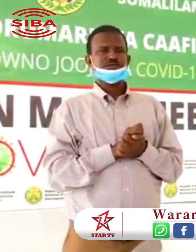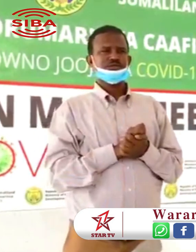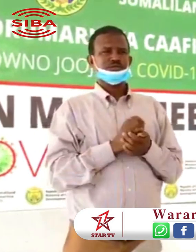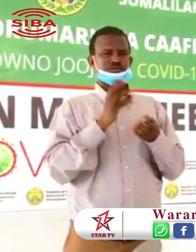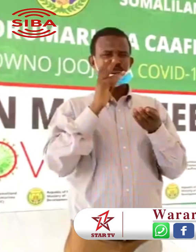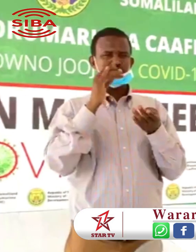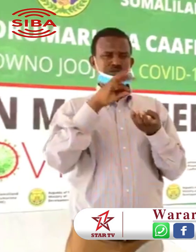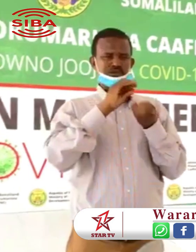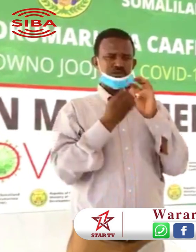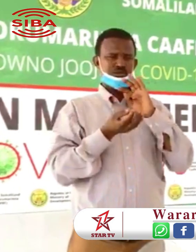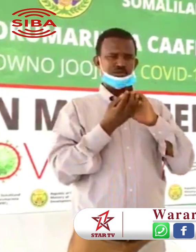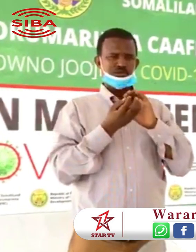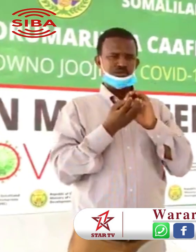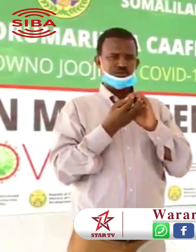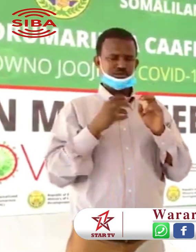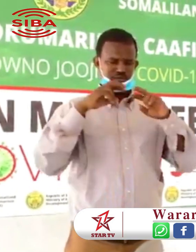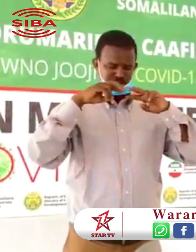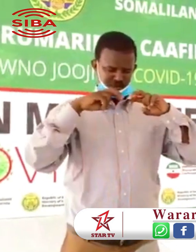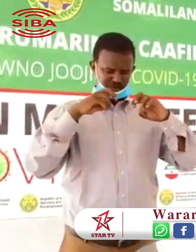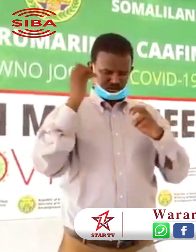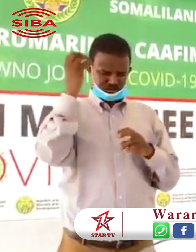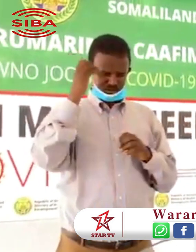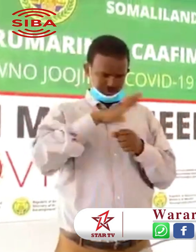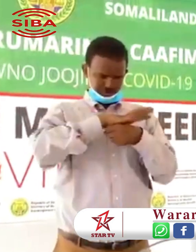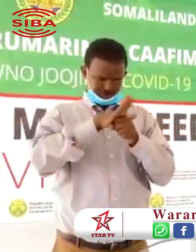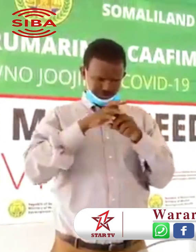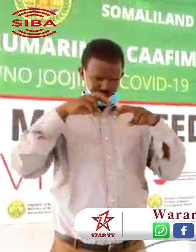tirada guud ee hadaba cudurka laga baaray